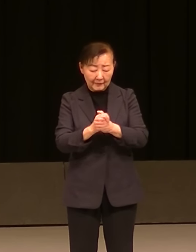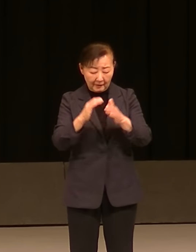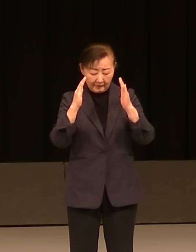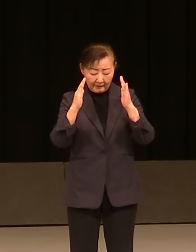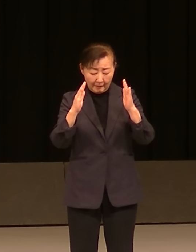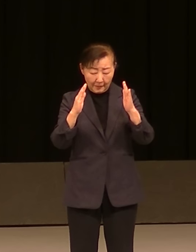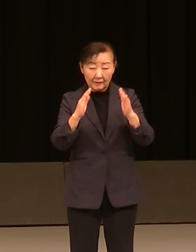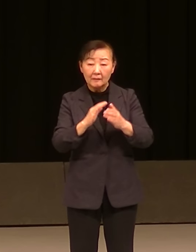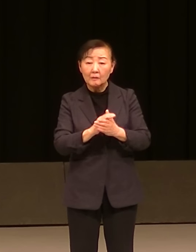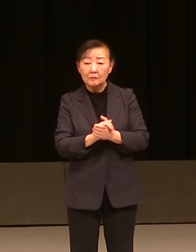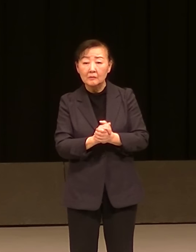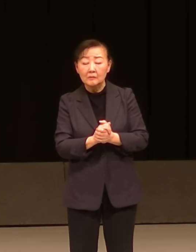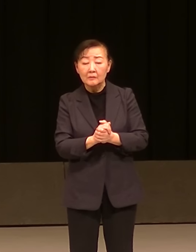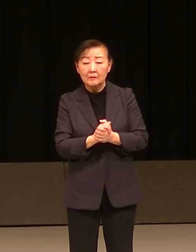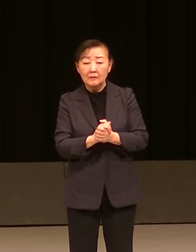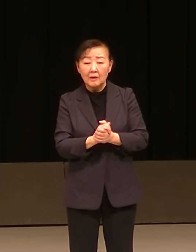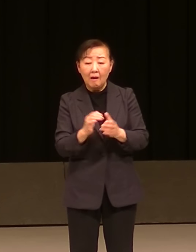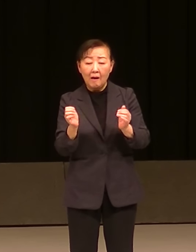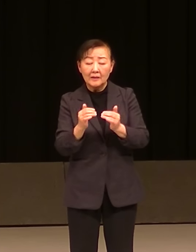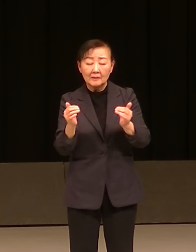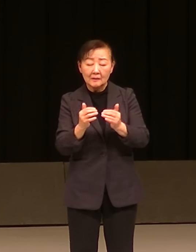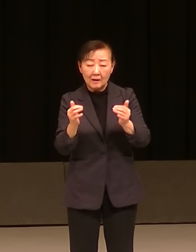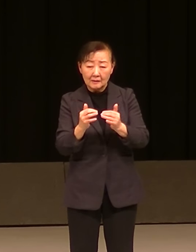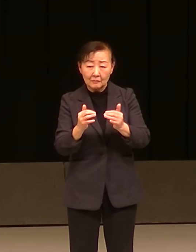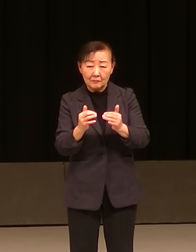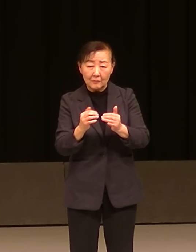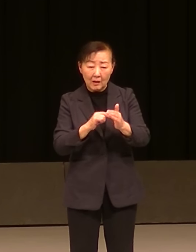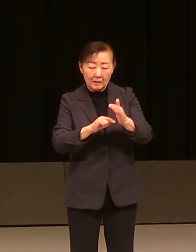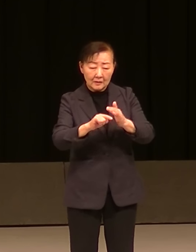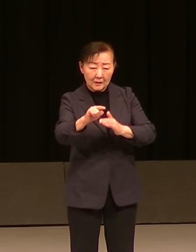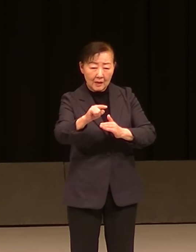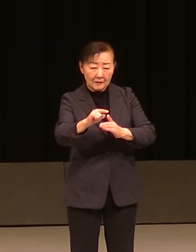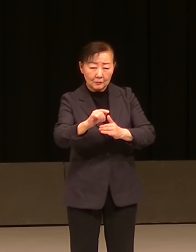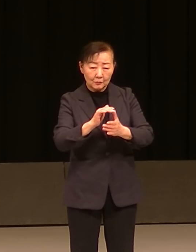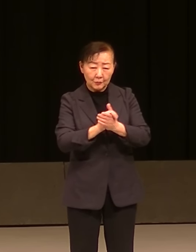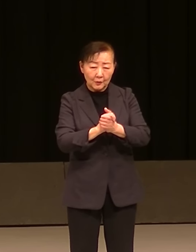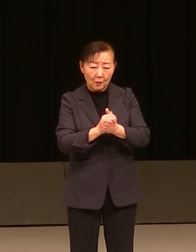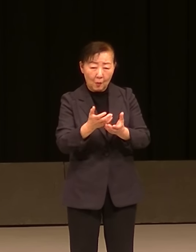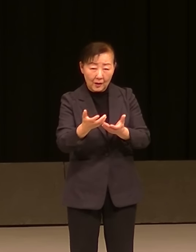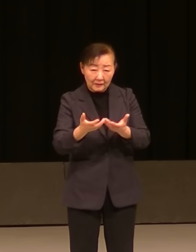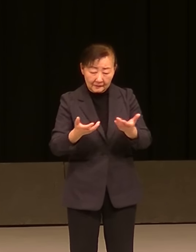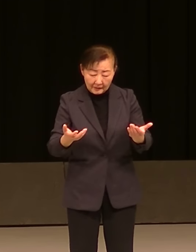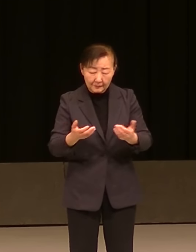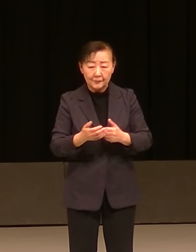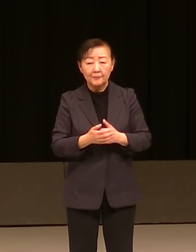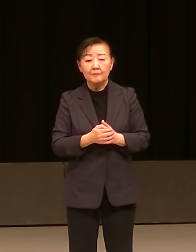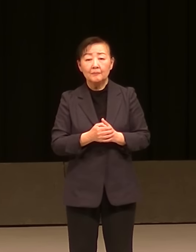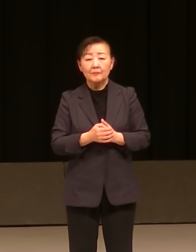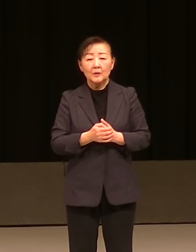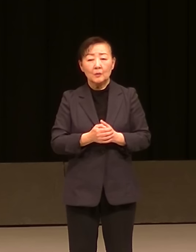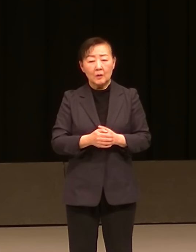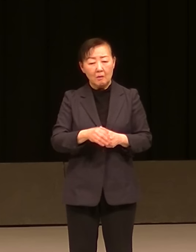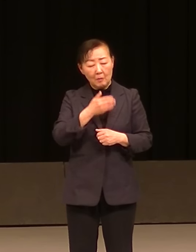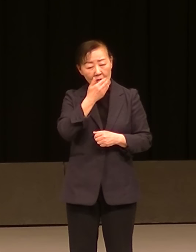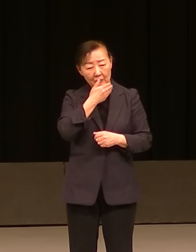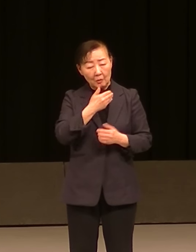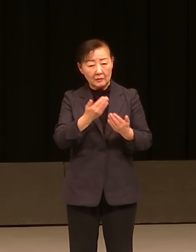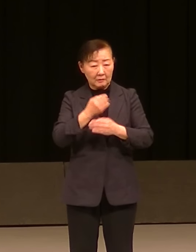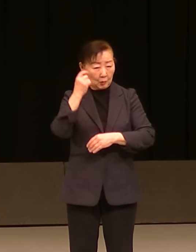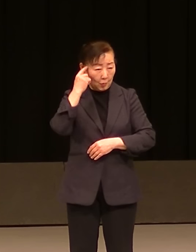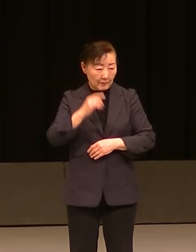る話し合い、リーダーシップの分かち合いというのがものすごく重要になってくると思います。